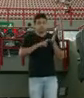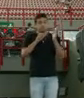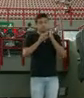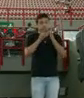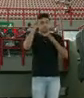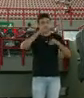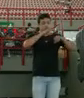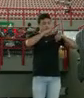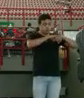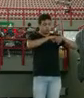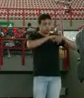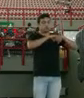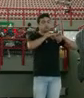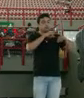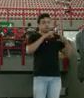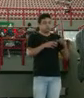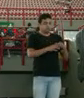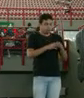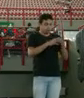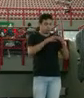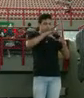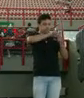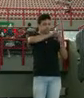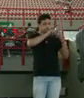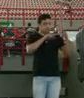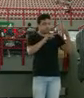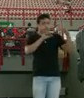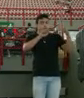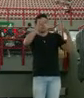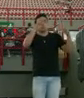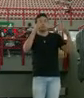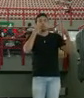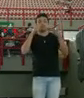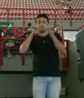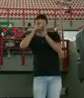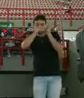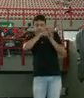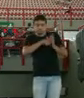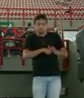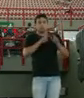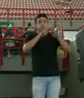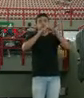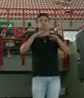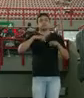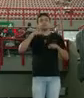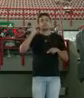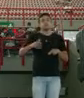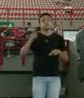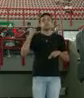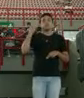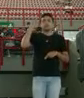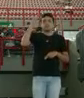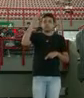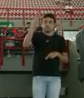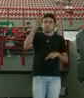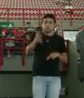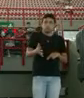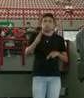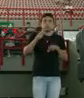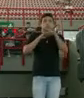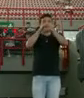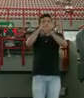é a melhor para exame. Porque a urina está concentrada. E por que ela está concentrada? Porque tu passaste a madrugada toda, né? A